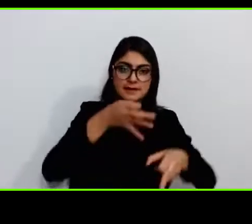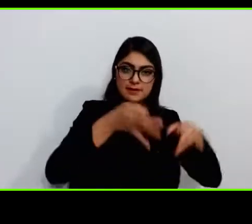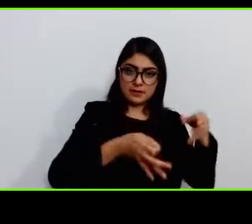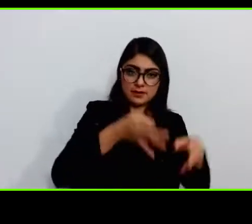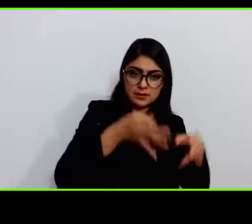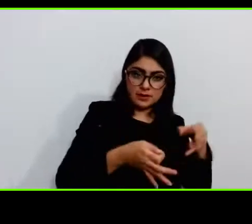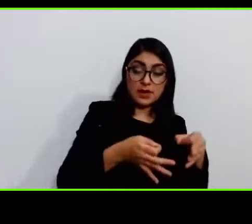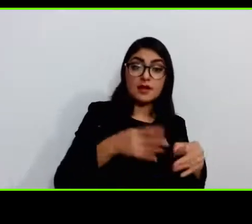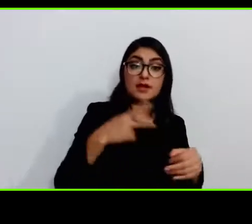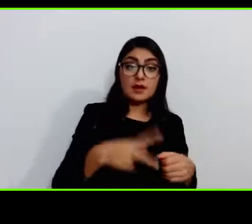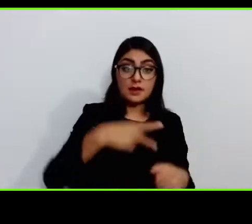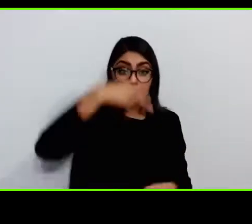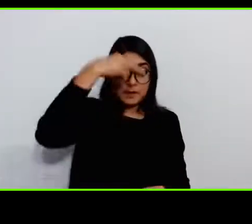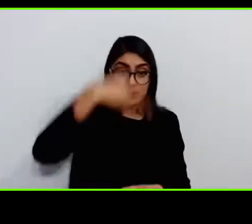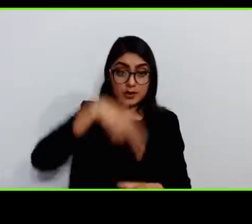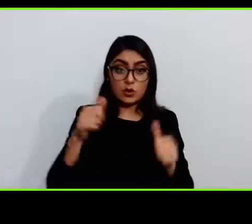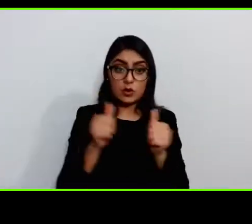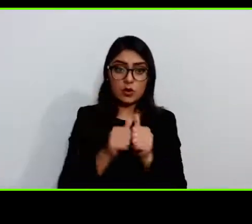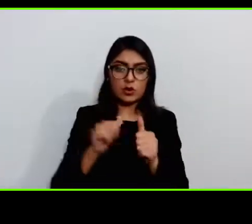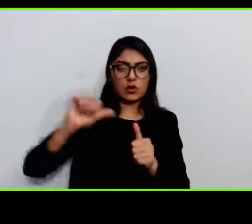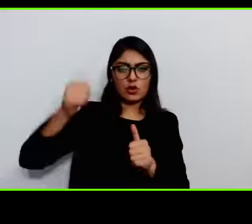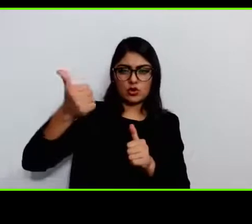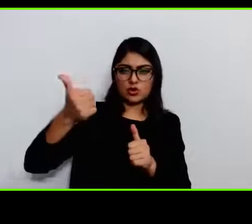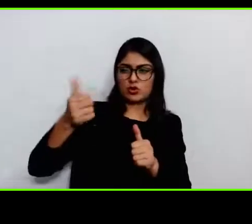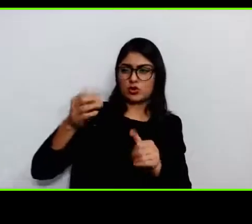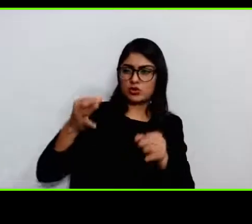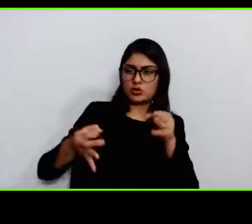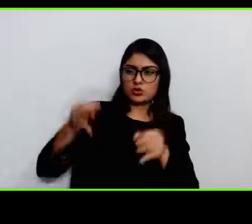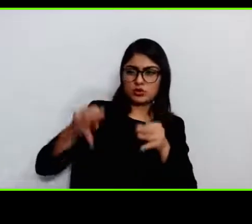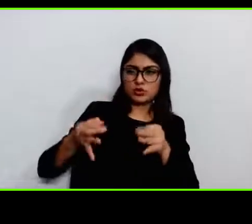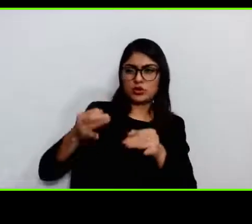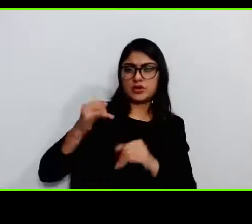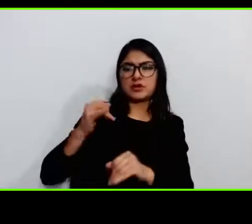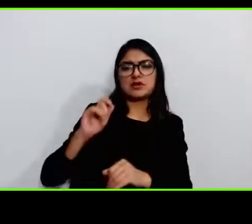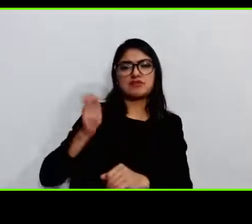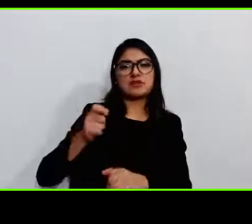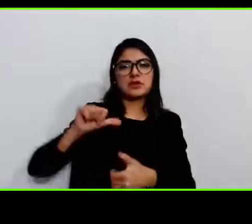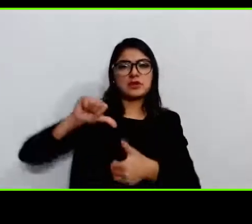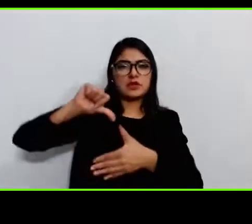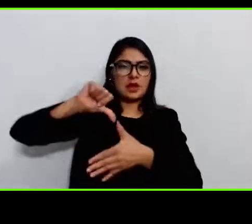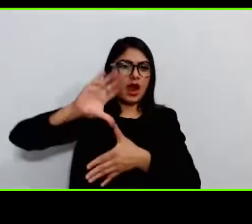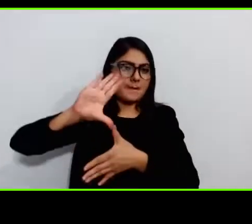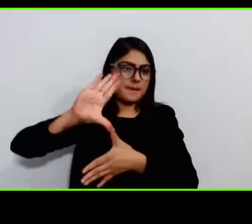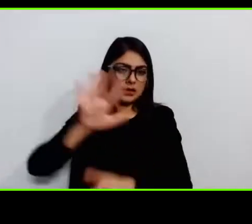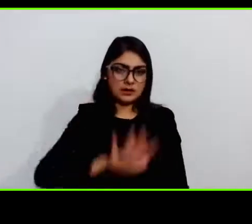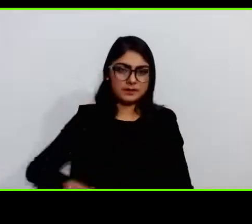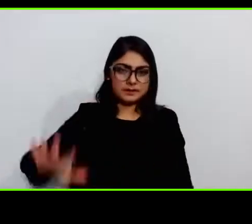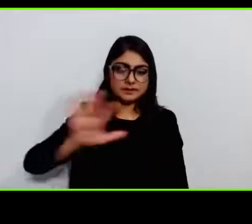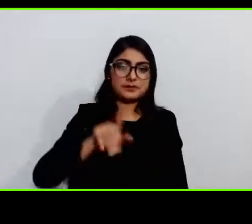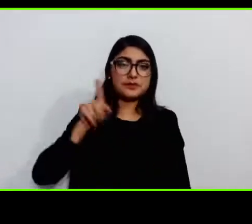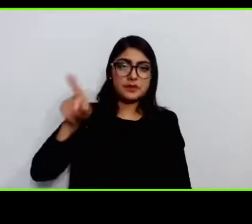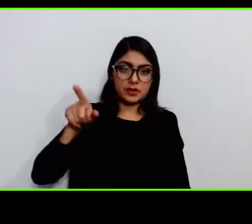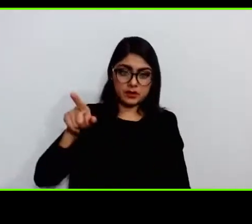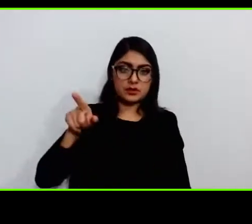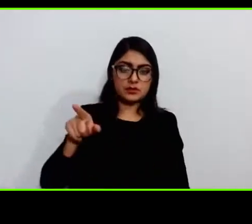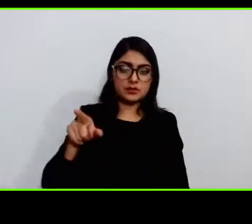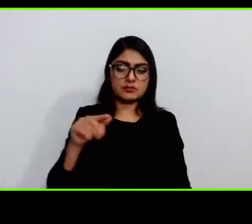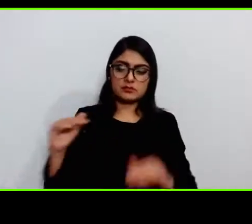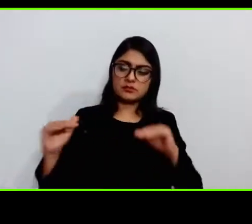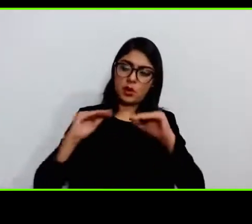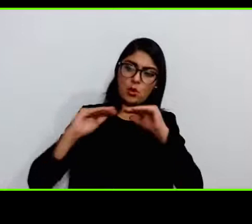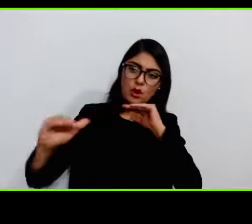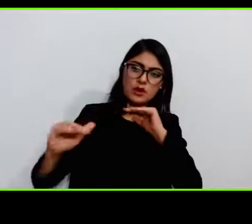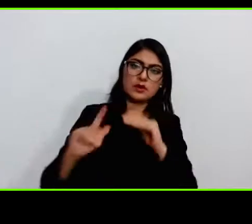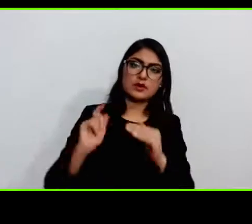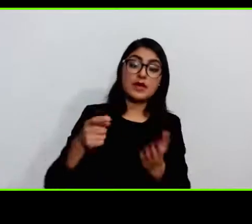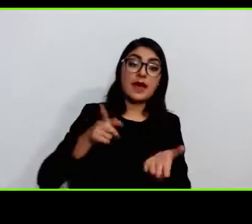cortes de la región frente a la Corte Interamericana, porque es, y así lo dice la propia contradicción de tesis